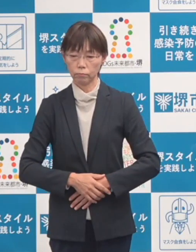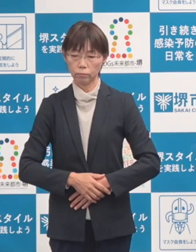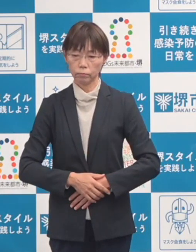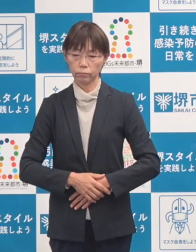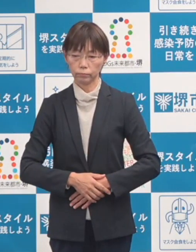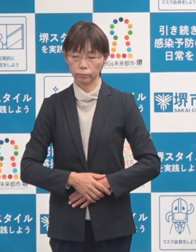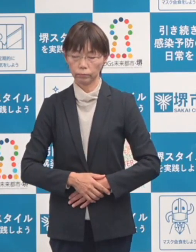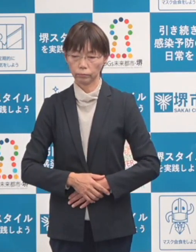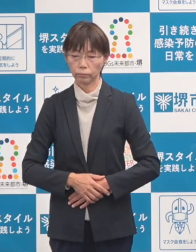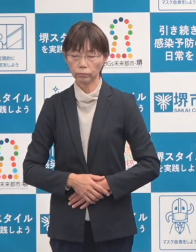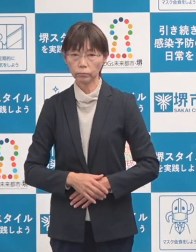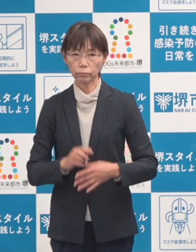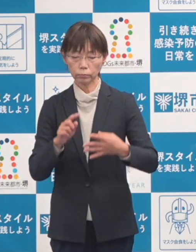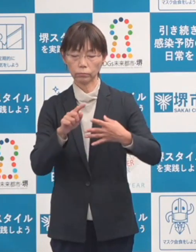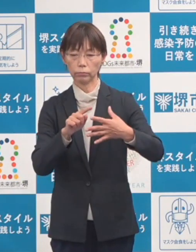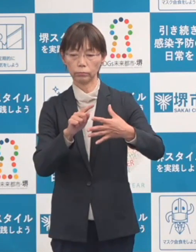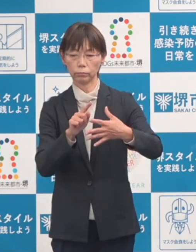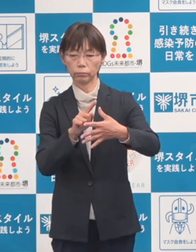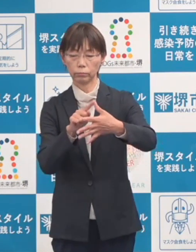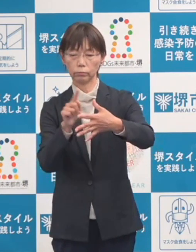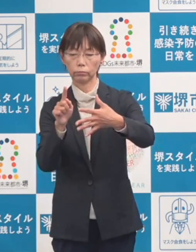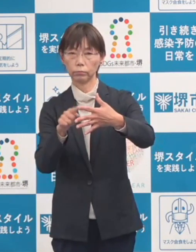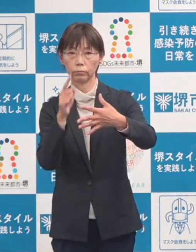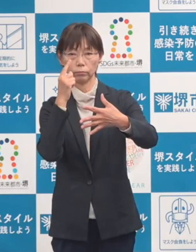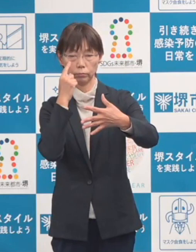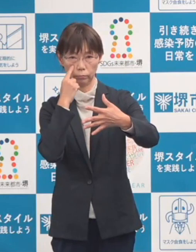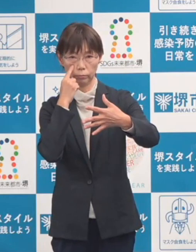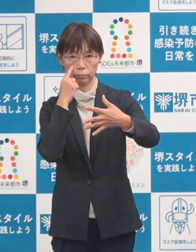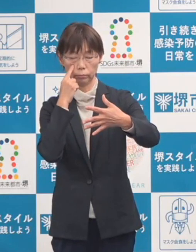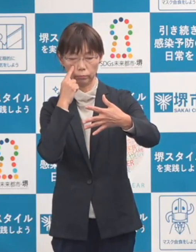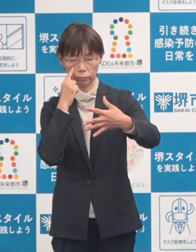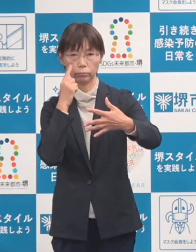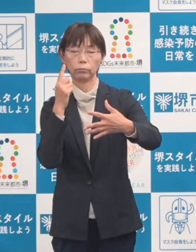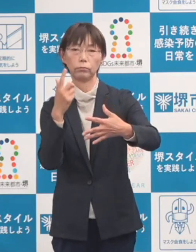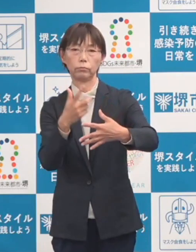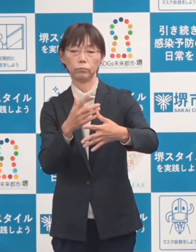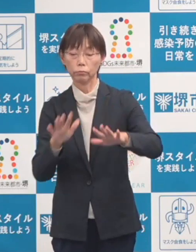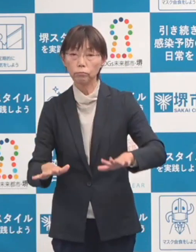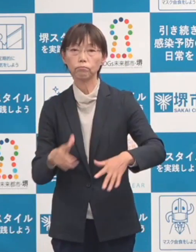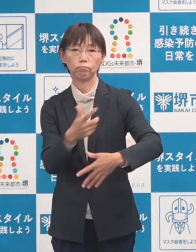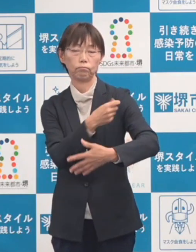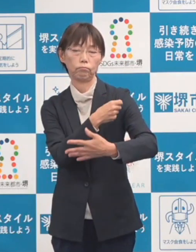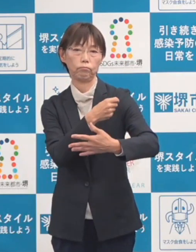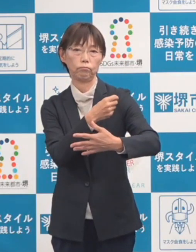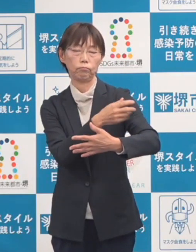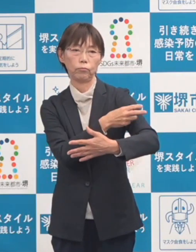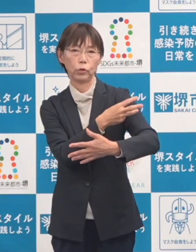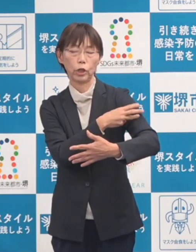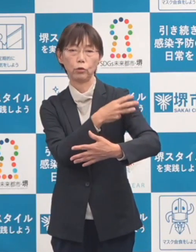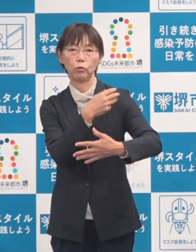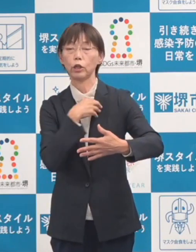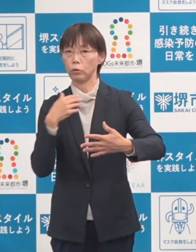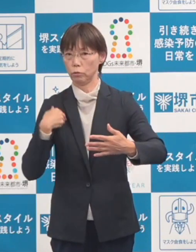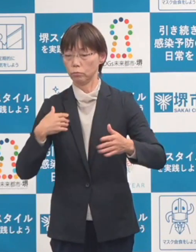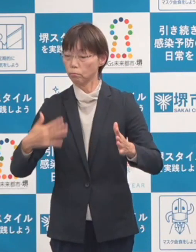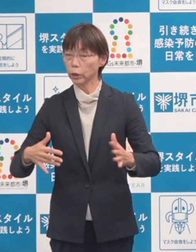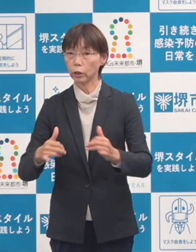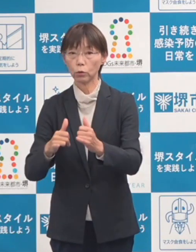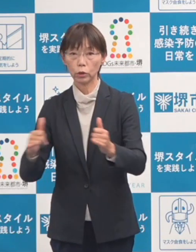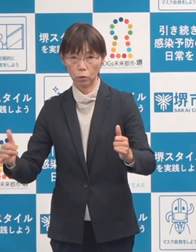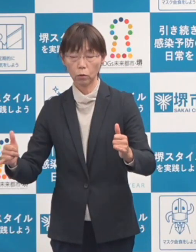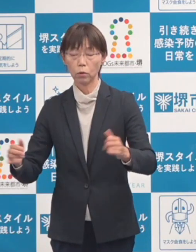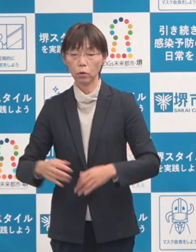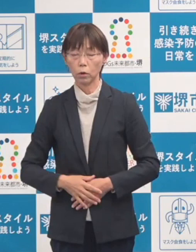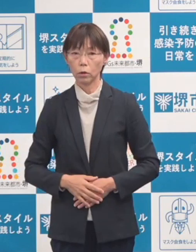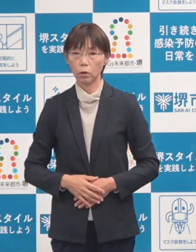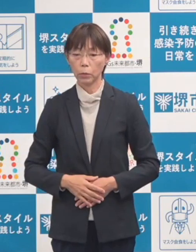はい、1、2回目の接種につきましても、現在も引き続き実施をしておりますので、まだ接種をされてない、もしくは新たに接種対象